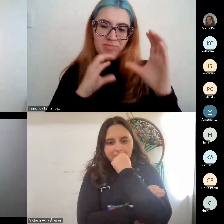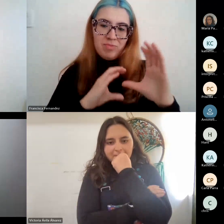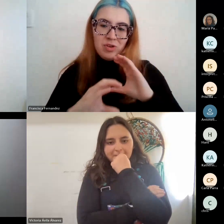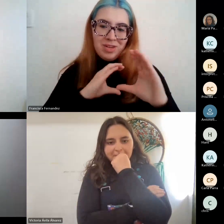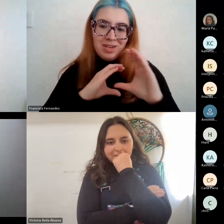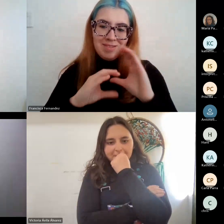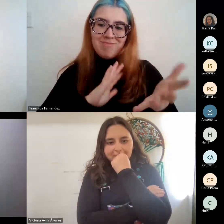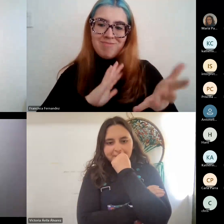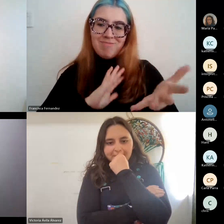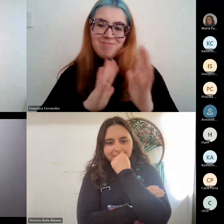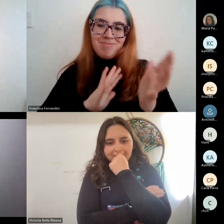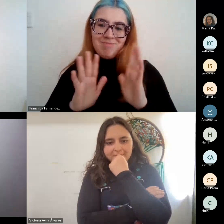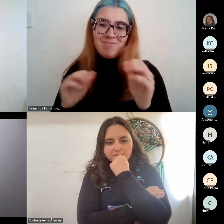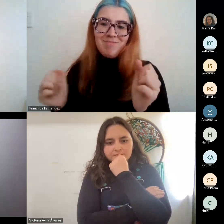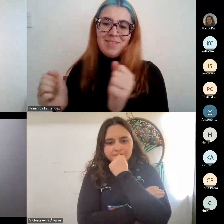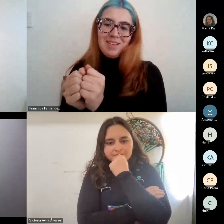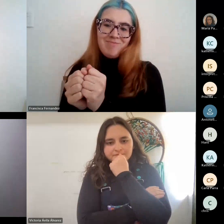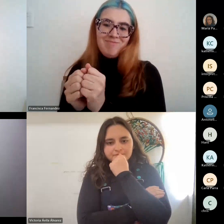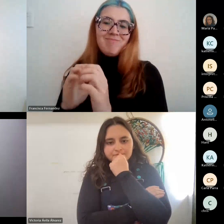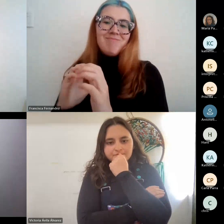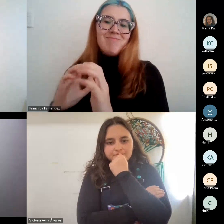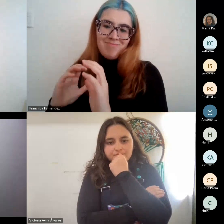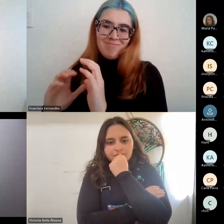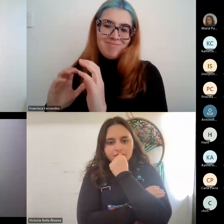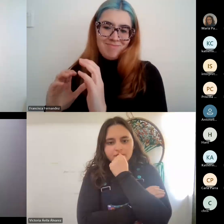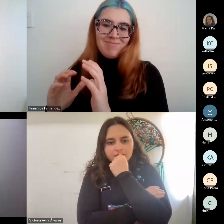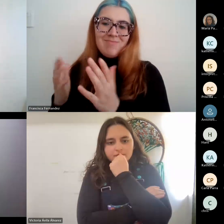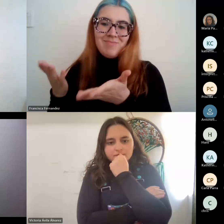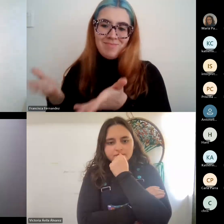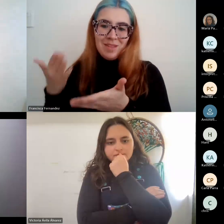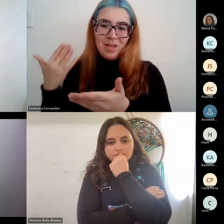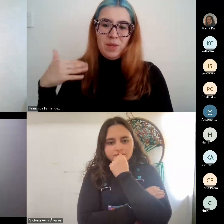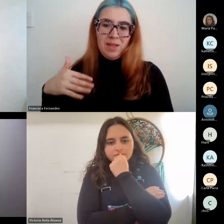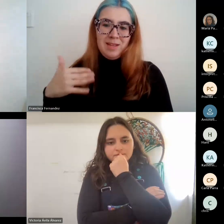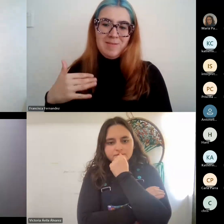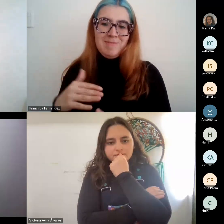Y la familia también debe aprender a comunicarse con él, con lengua de